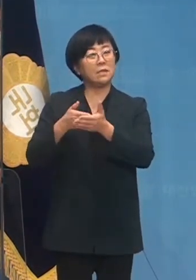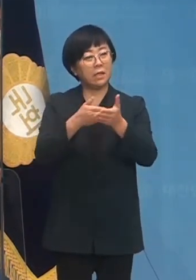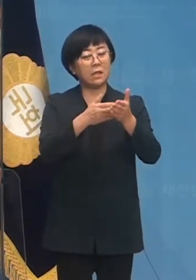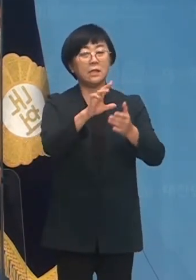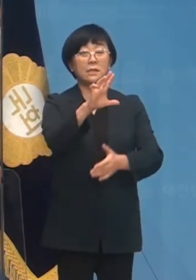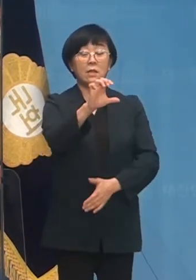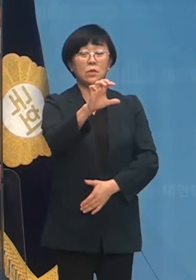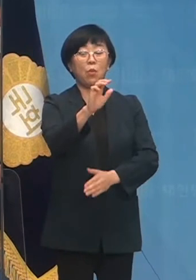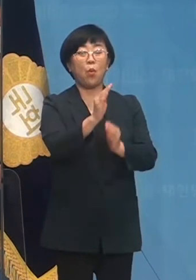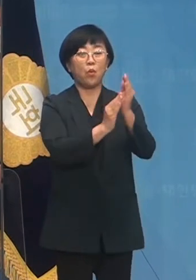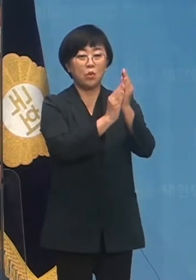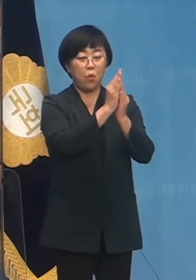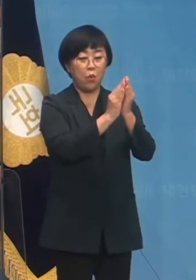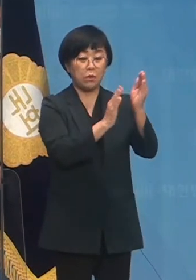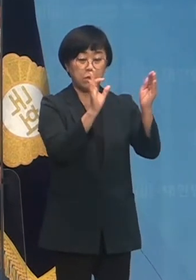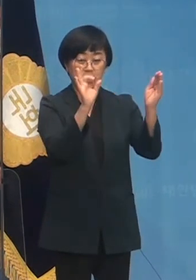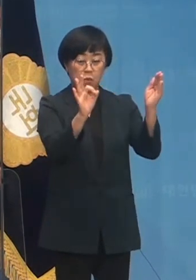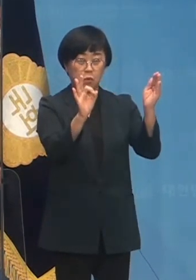35조 원 규모의